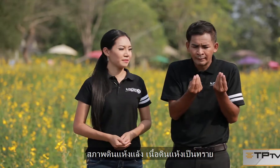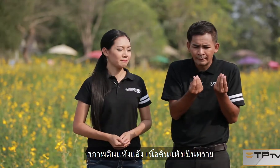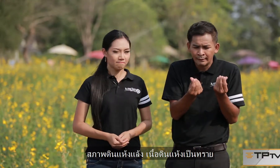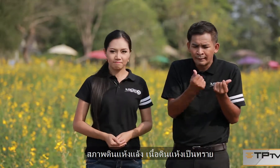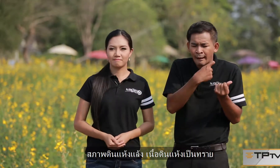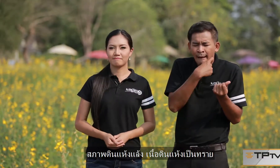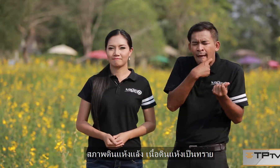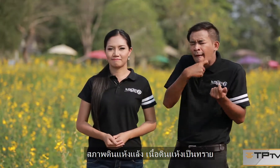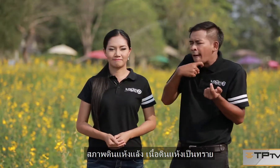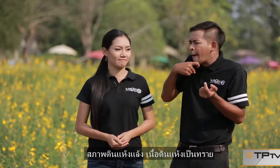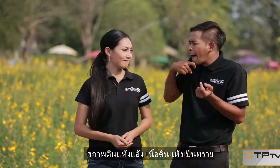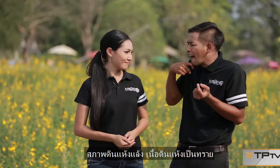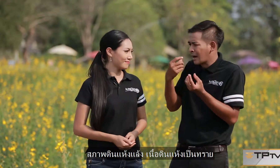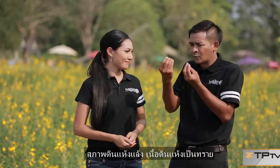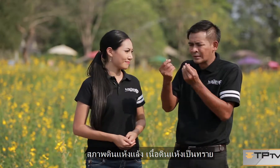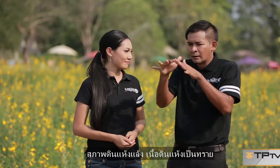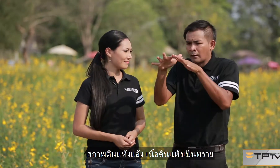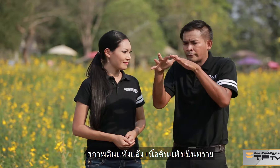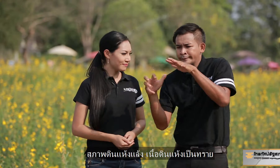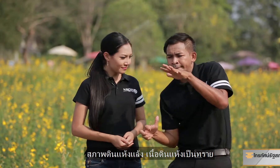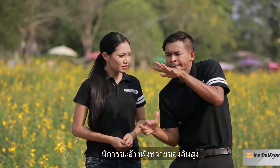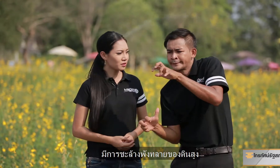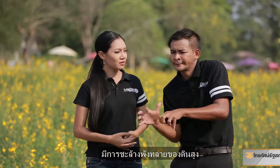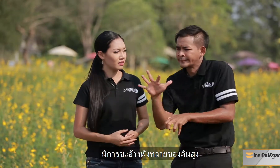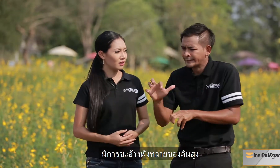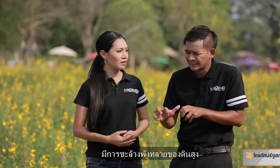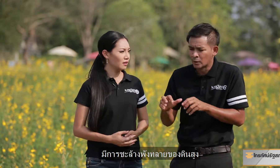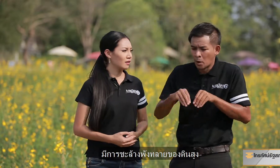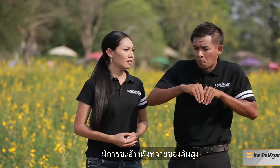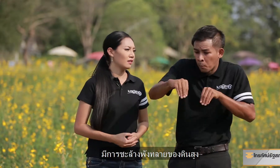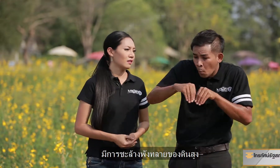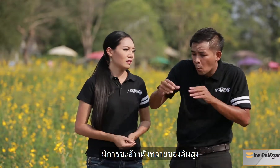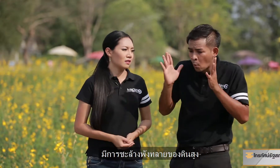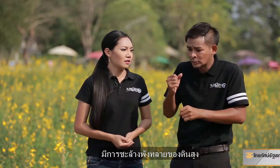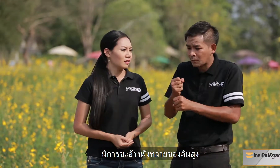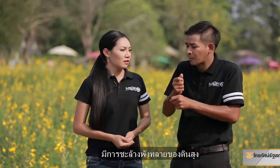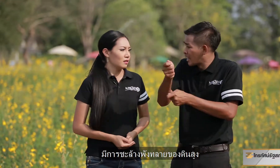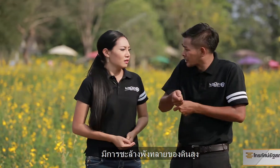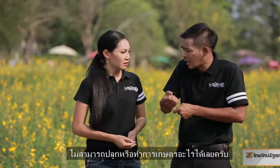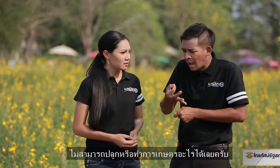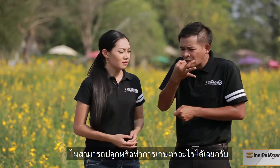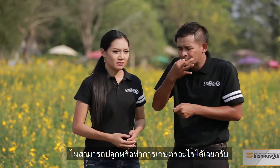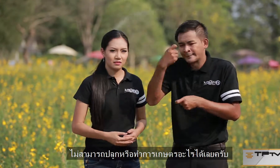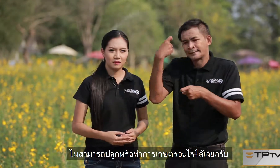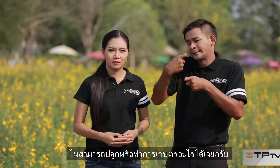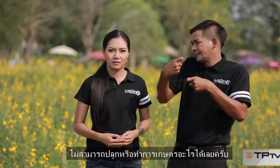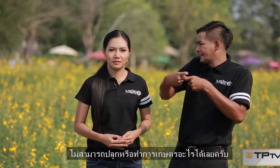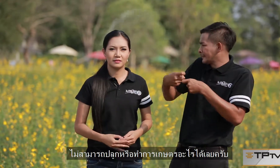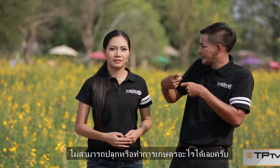พดินแห้งแล้งเนื้อดินแห้งเป็นทรายมีการชะล้างพังทลายของดินสูงไม่สามารถปลูกหรือทำการ